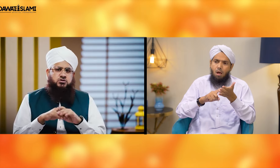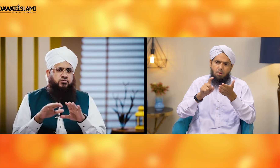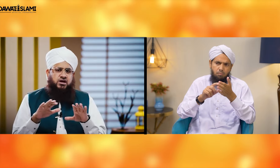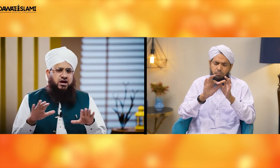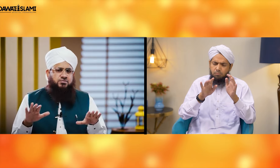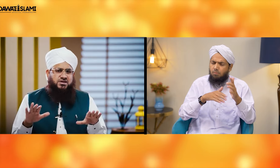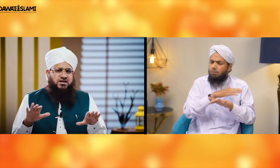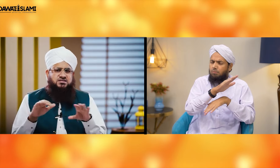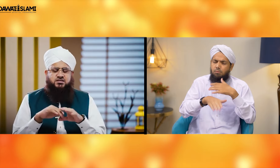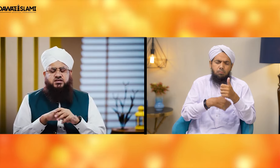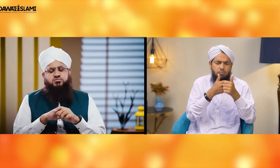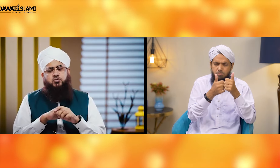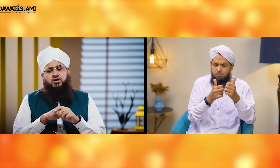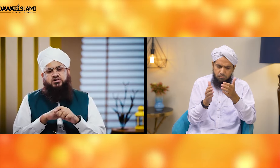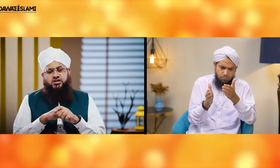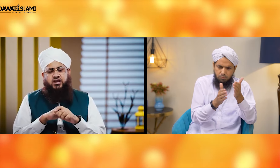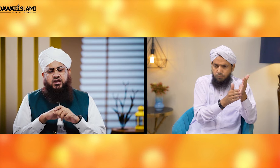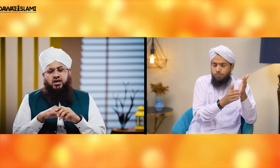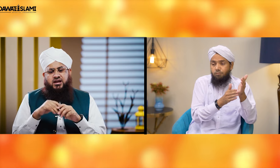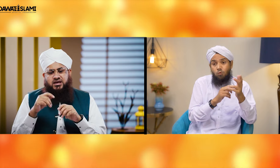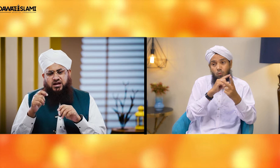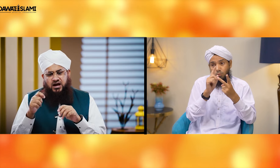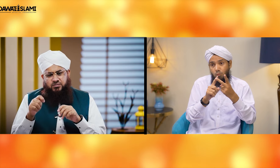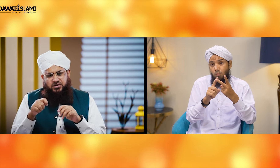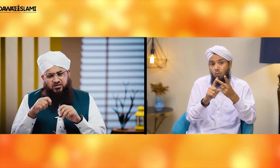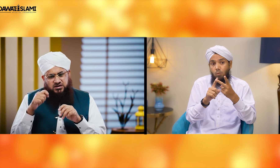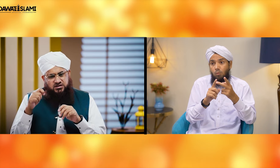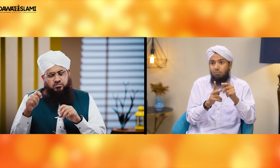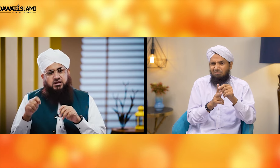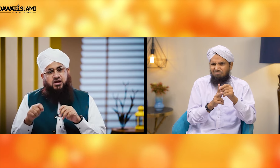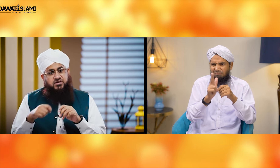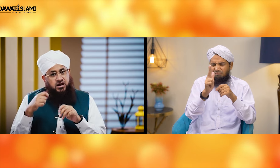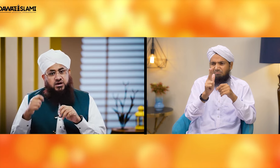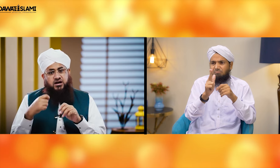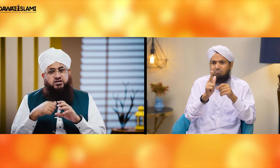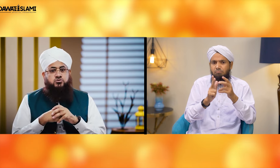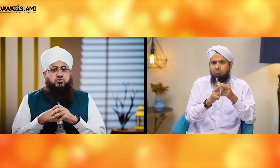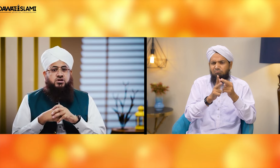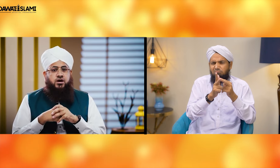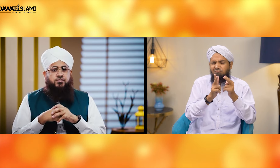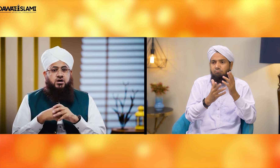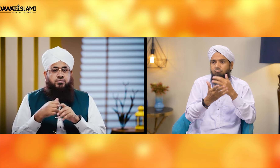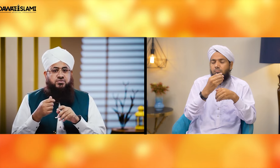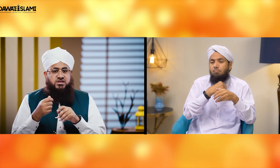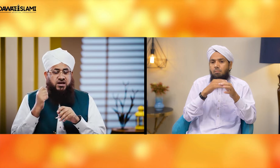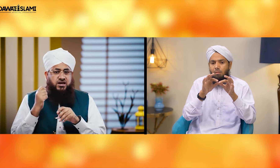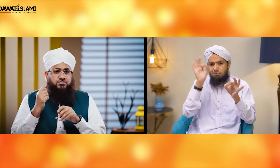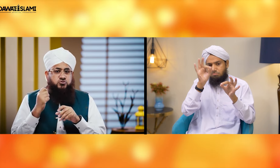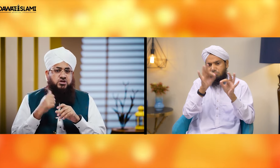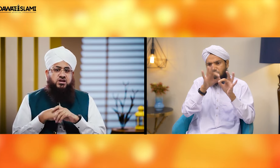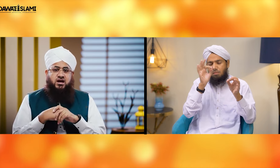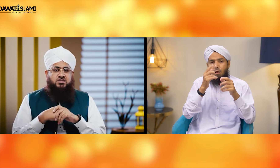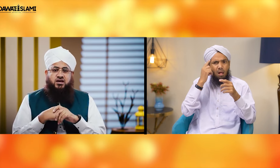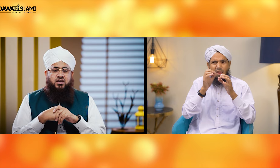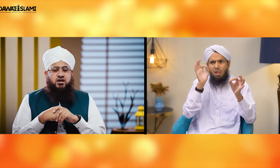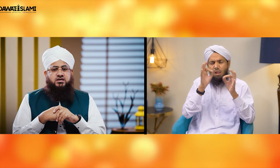ख्याल रखते हुए आप यह कर सकते हैं इसमें कोई हर्ज नहीं है लेकिन आपने वहां से गिलाफ काबा काटना शुरू किया आप धागे आप